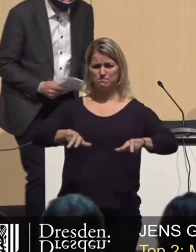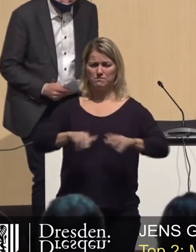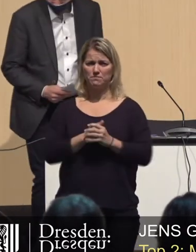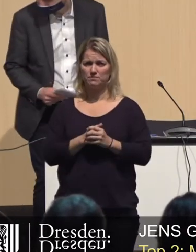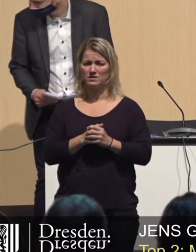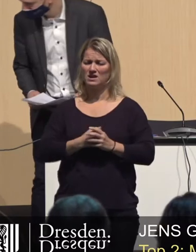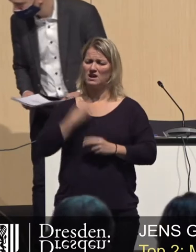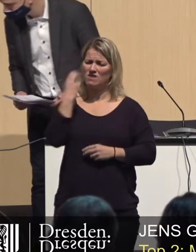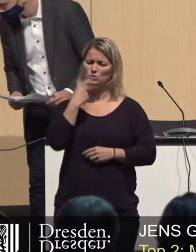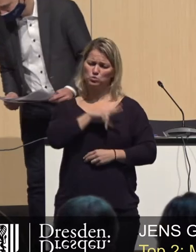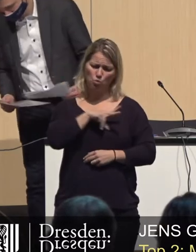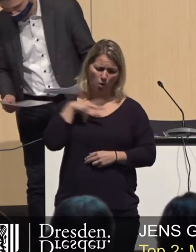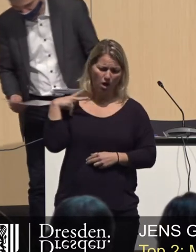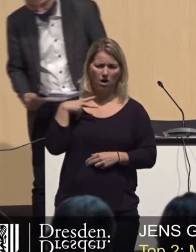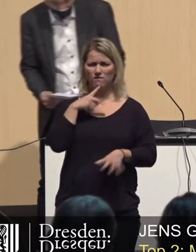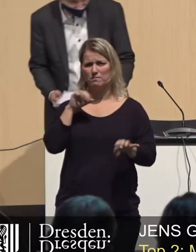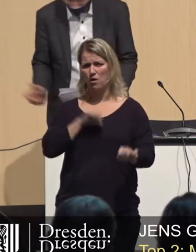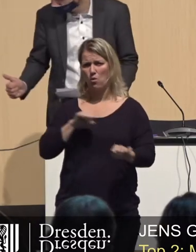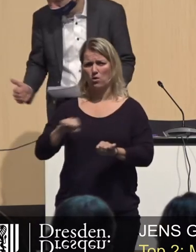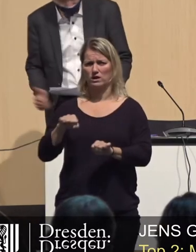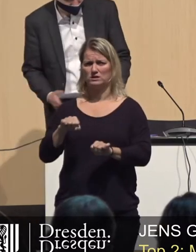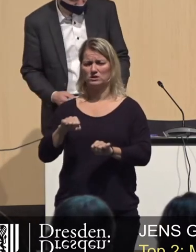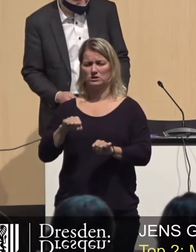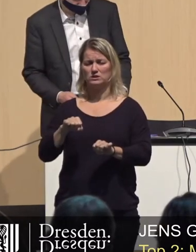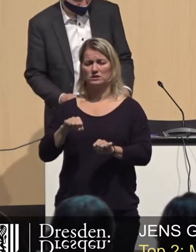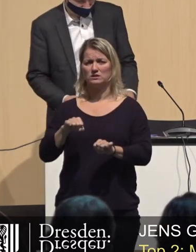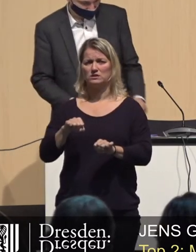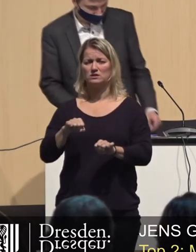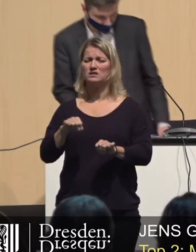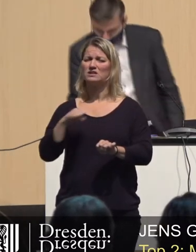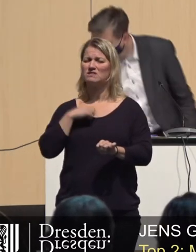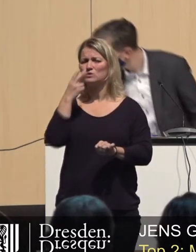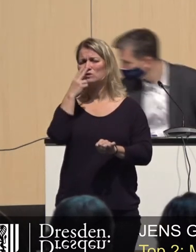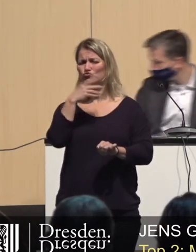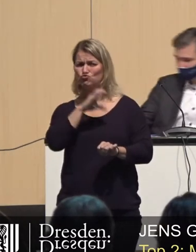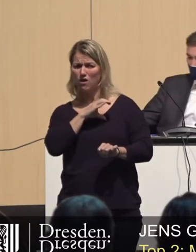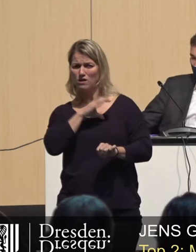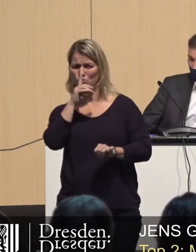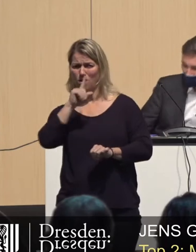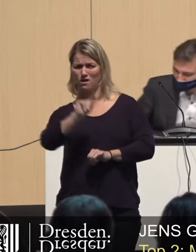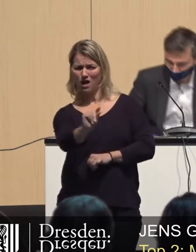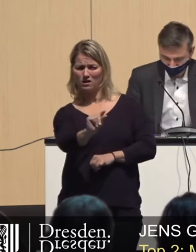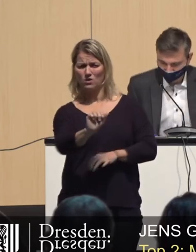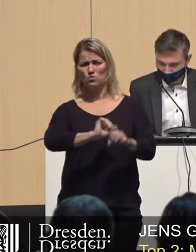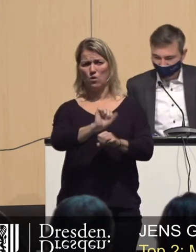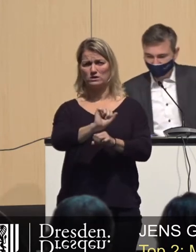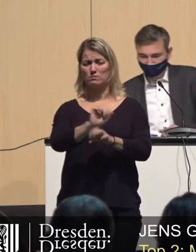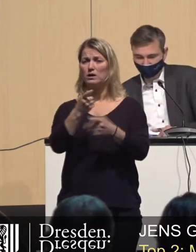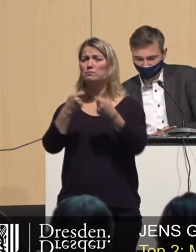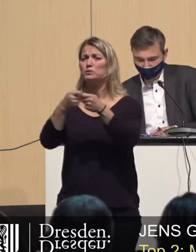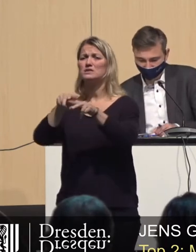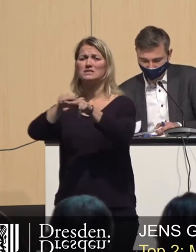wie möglich dieses uns auch bewusste Fenster, was von der Bundesregierung